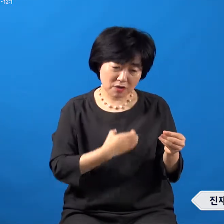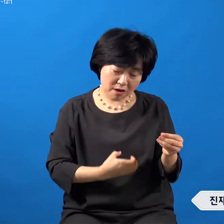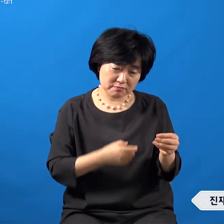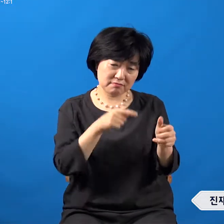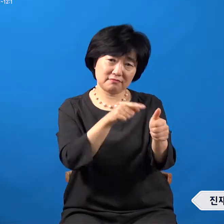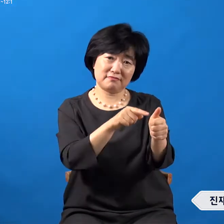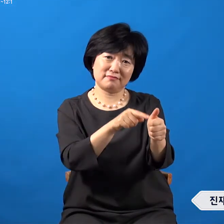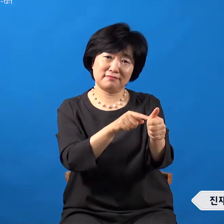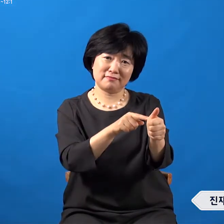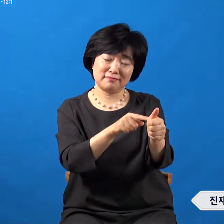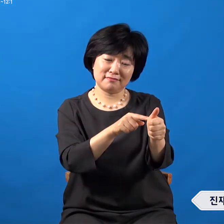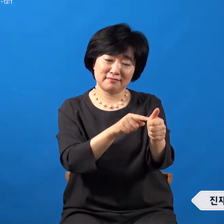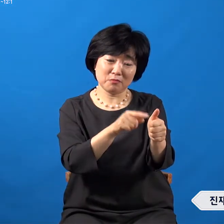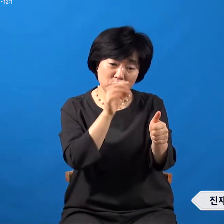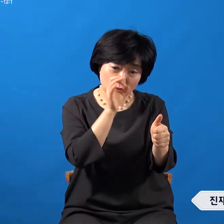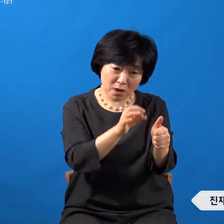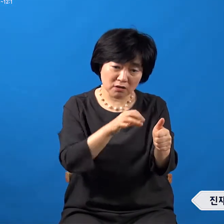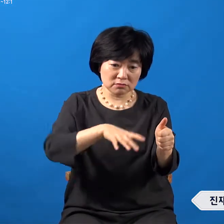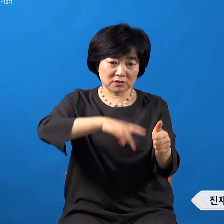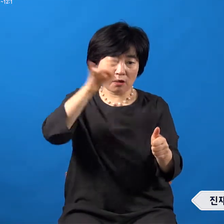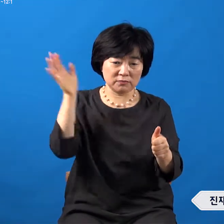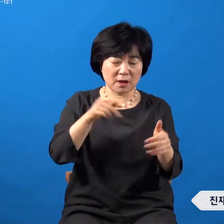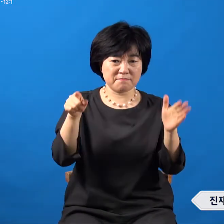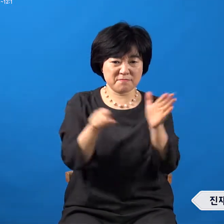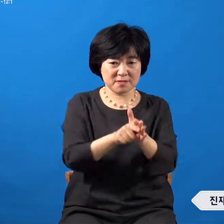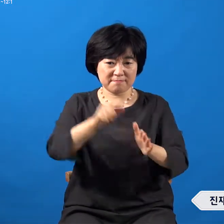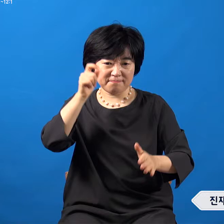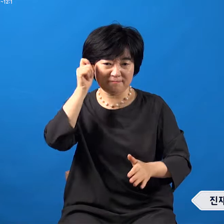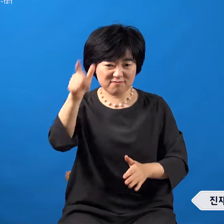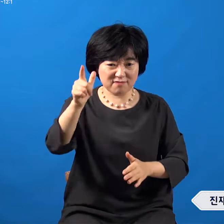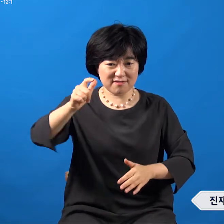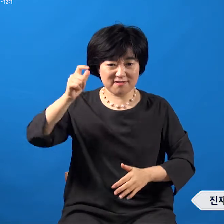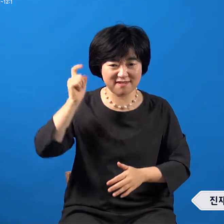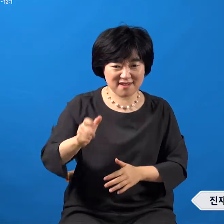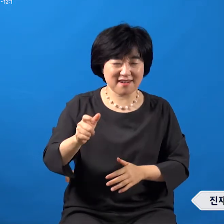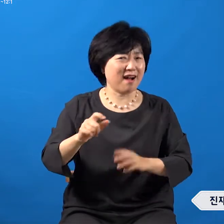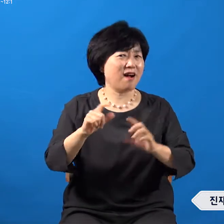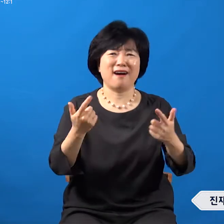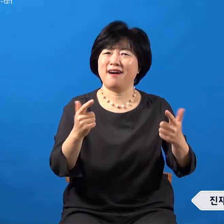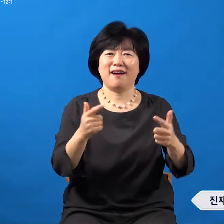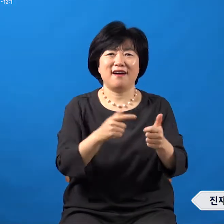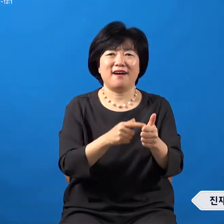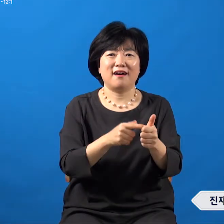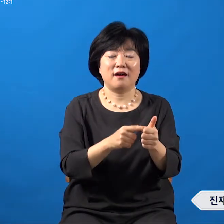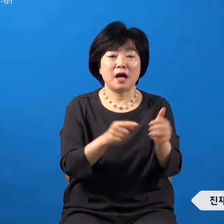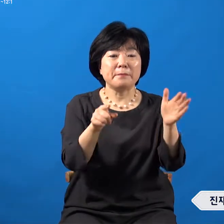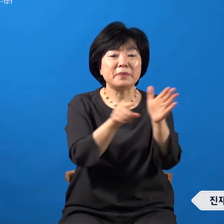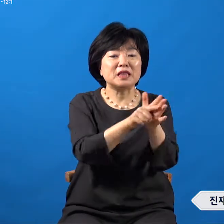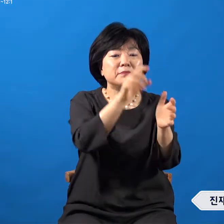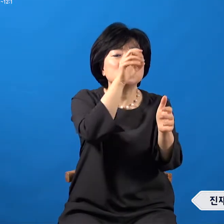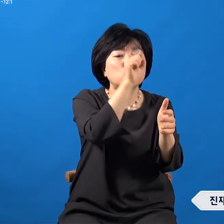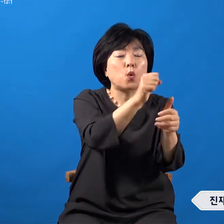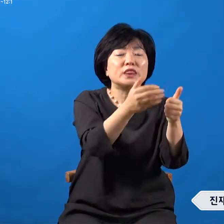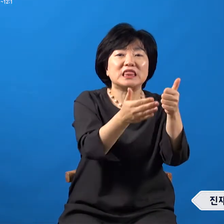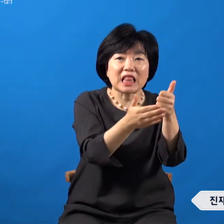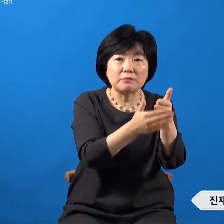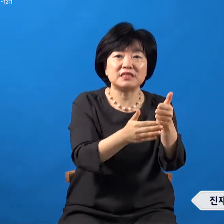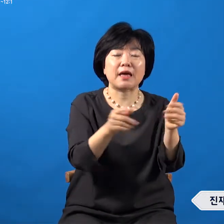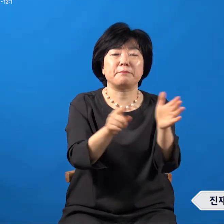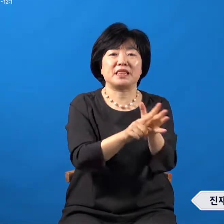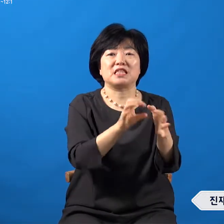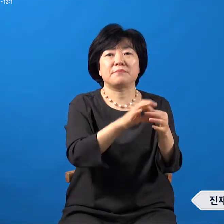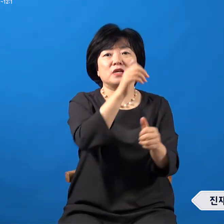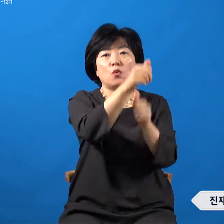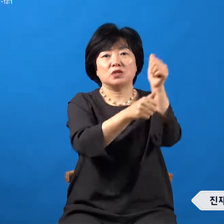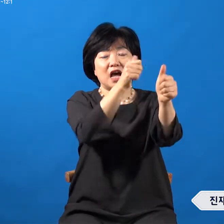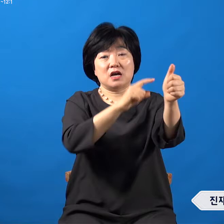그는 처음부터 믿음이 좋지 않았습니다. 아니, 믿음이 좋아서 믿음의 조상이 되지 않았음을 보게